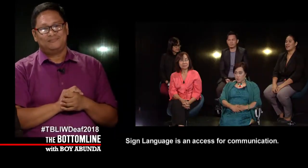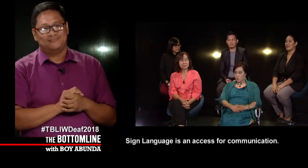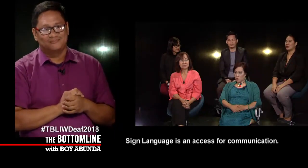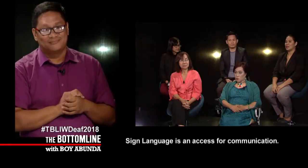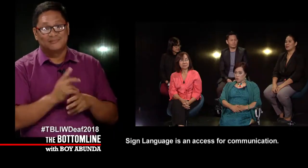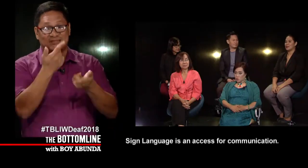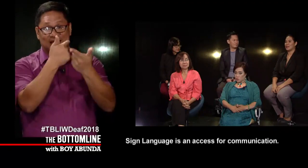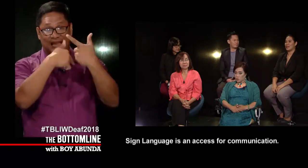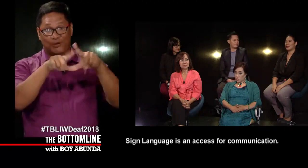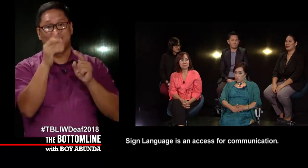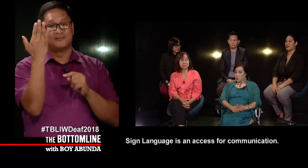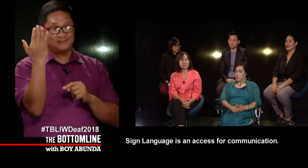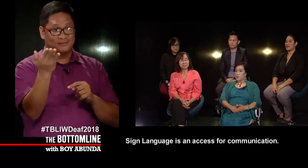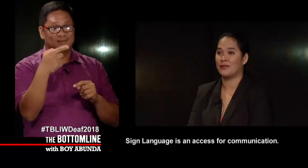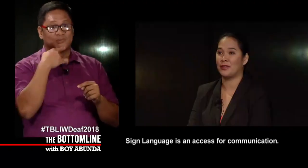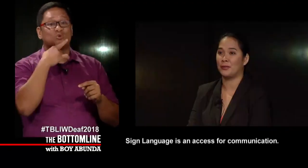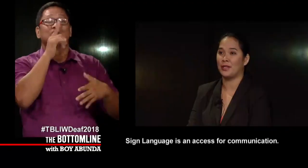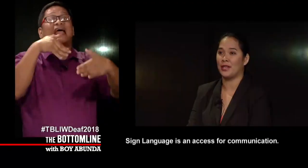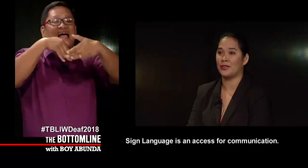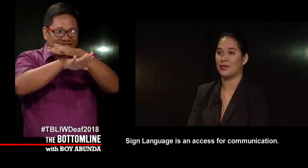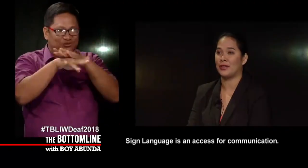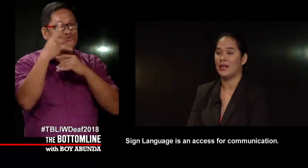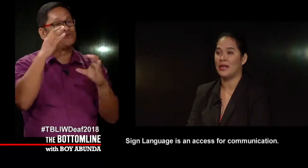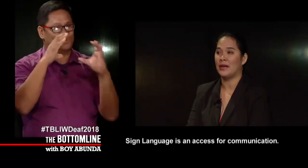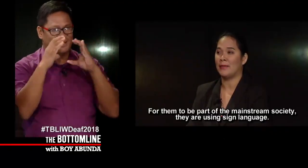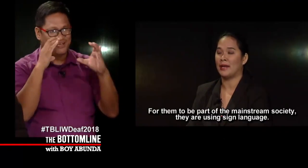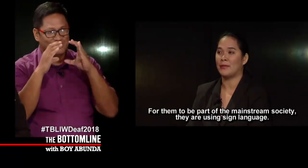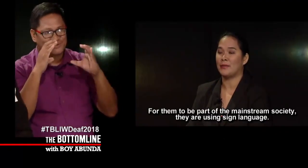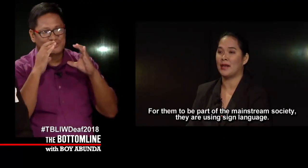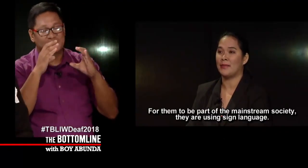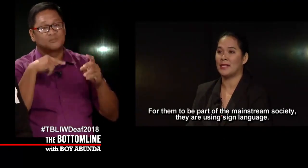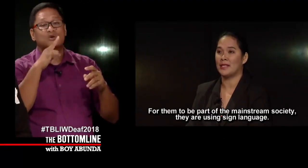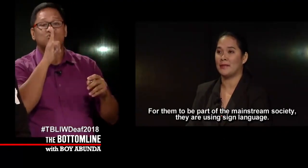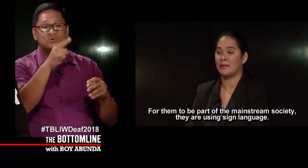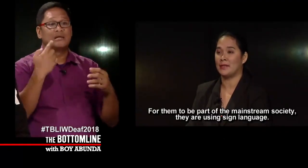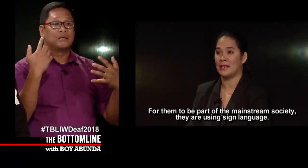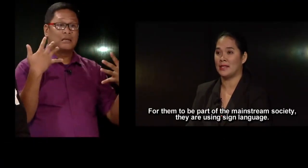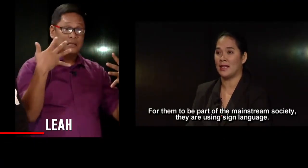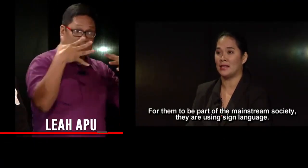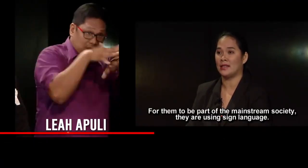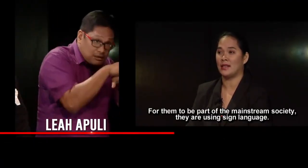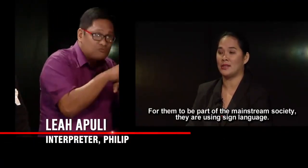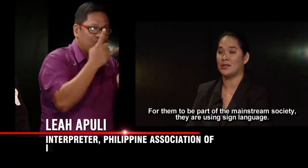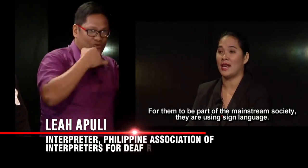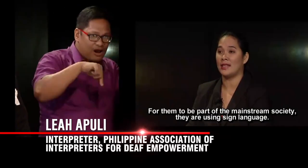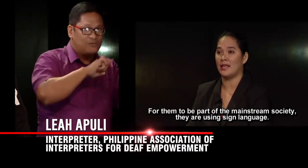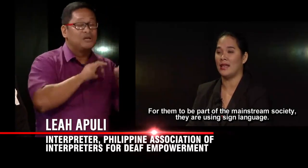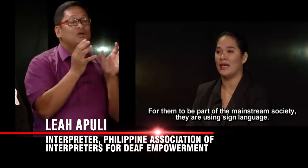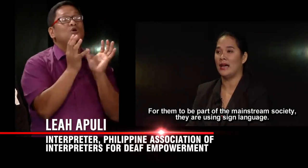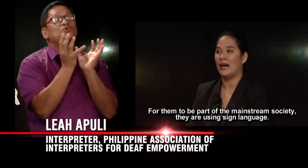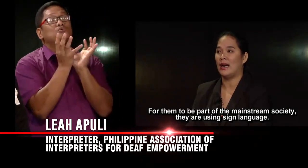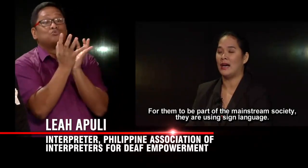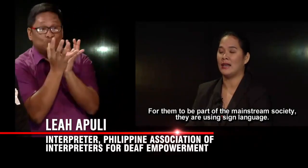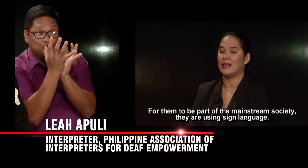Yung sign language po kasi, ito yung access for communication. Para po maka-mainstream sila sa ating